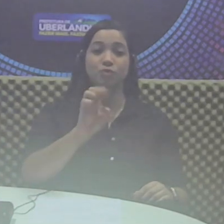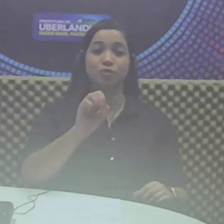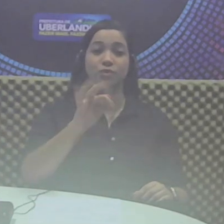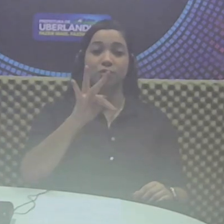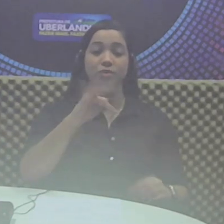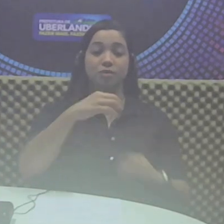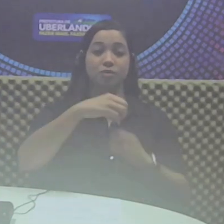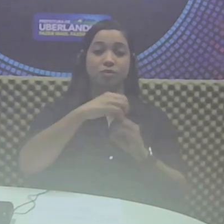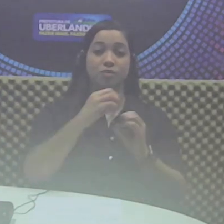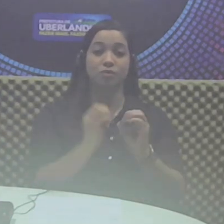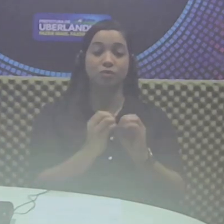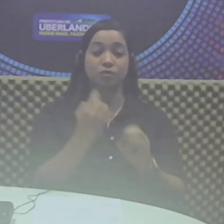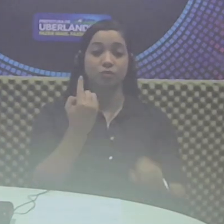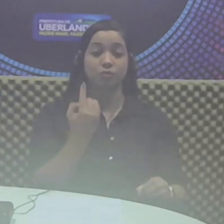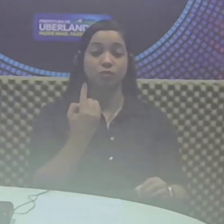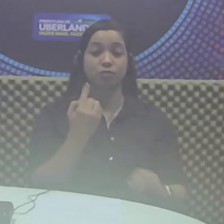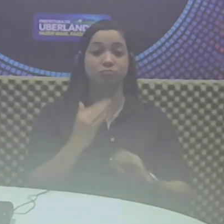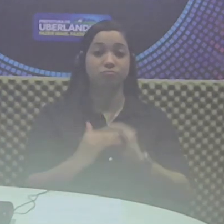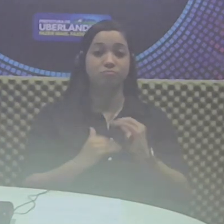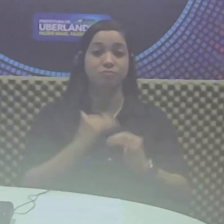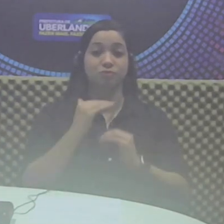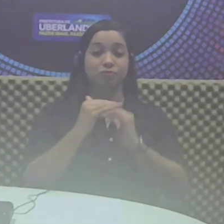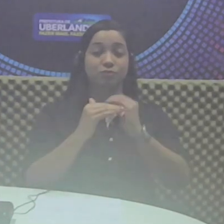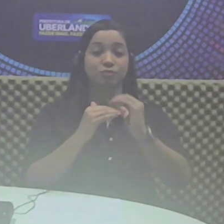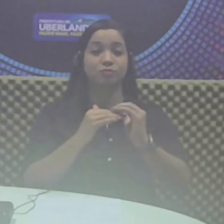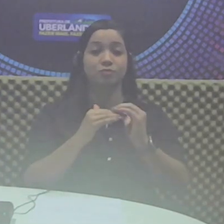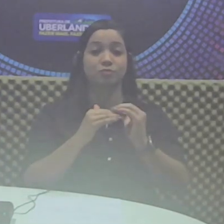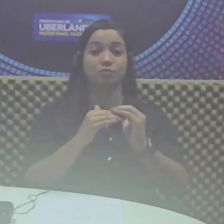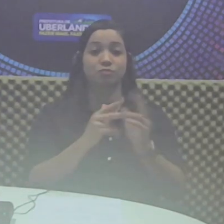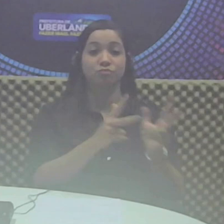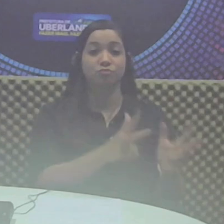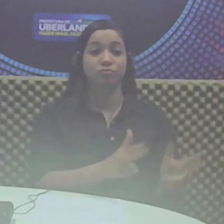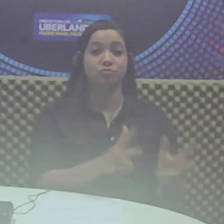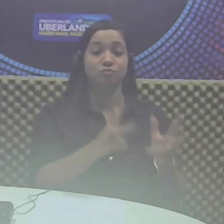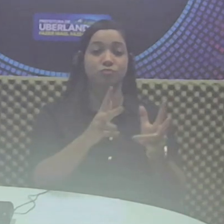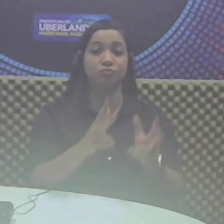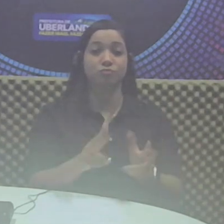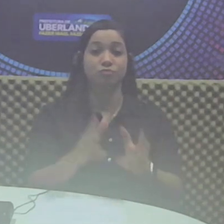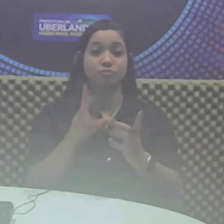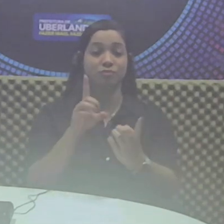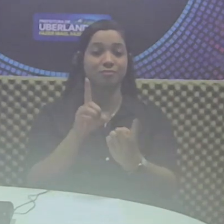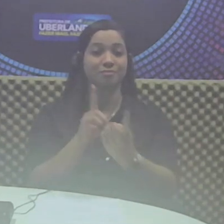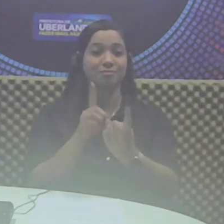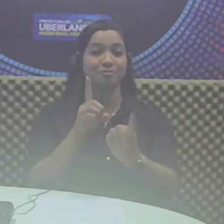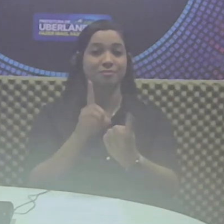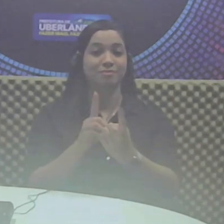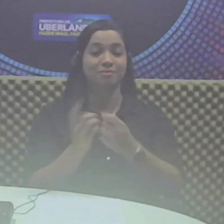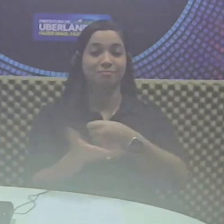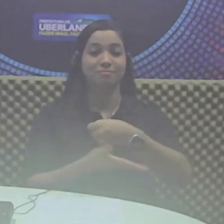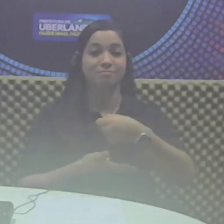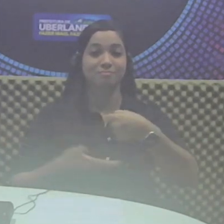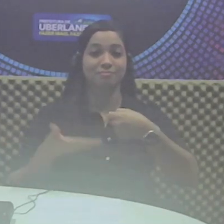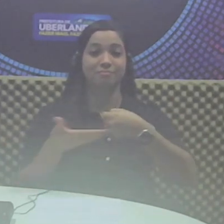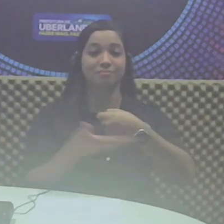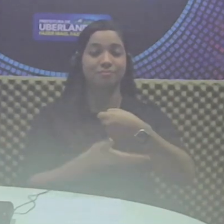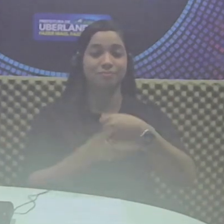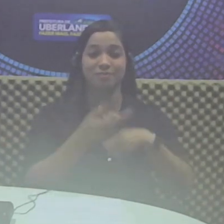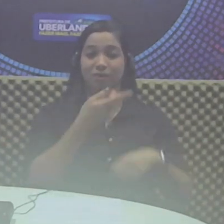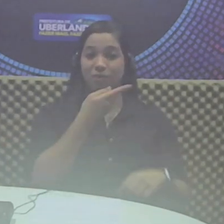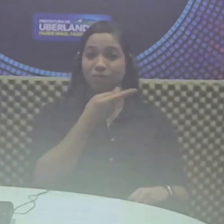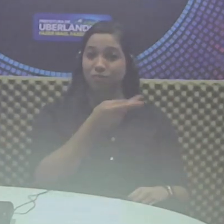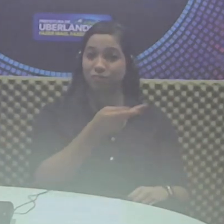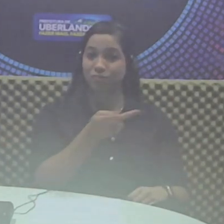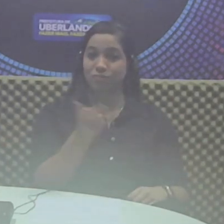desenvolvidos os processos de padronização do atendimento em atenção primária a visitação segue nesta